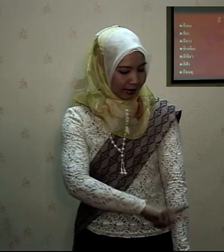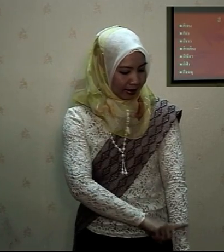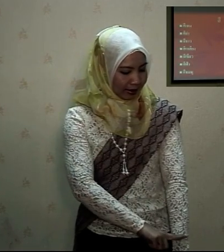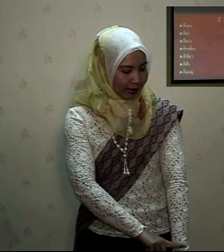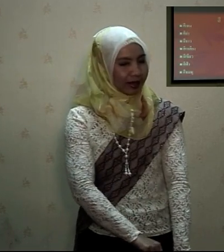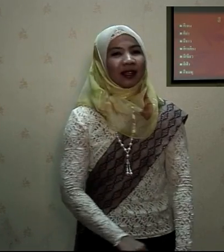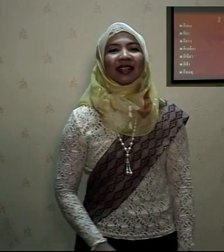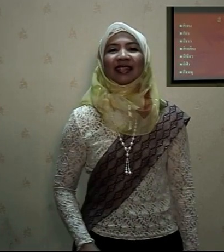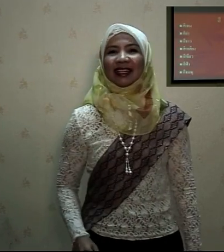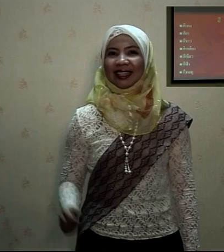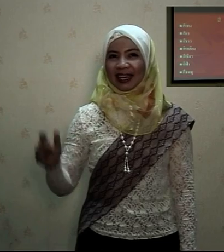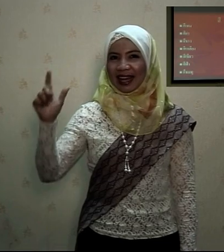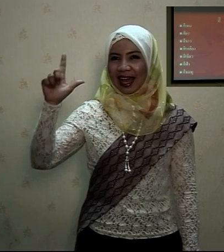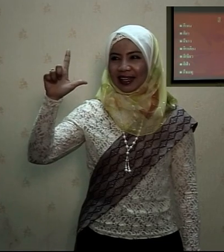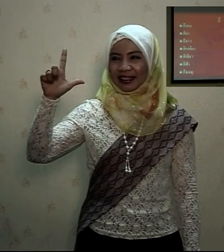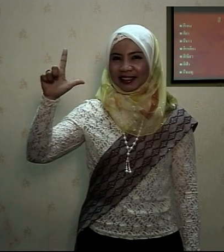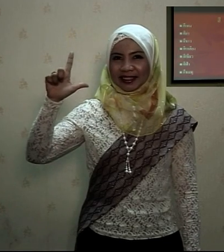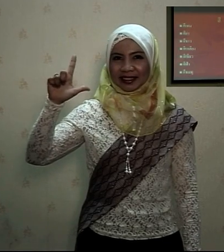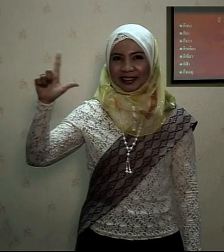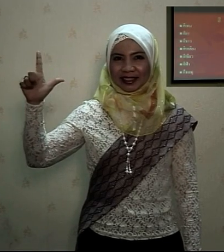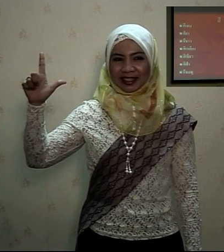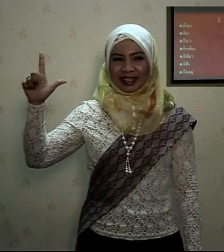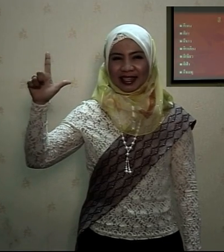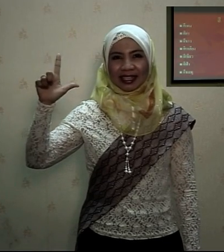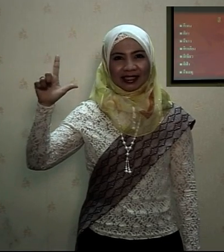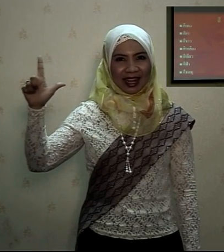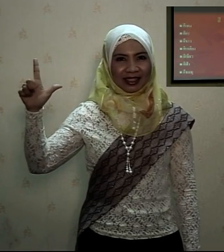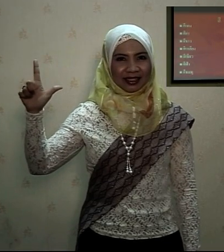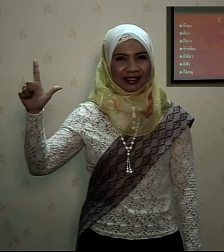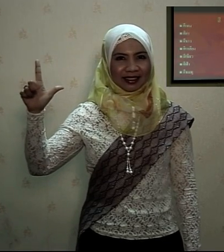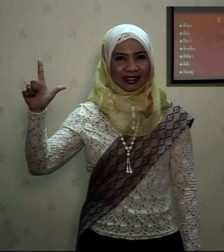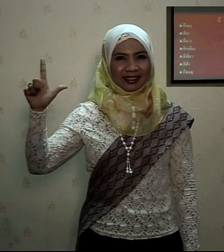ขาวสีเหลืองค่ะสีเหลือง